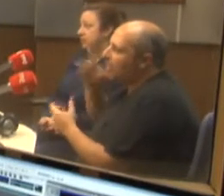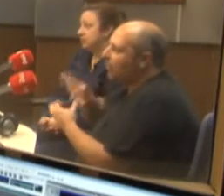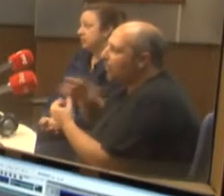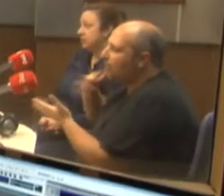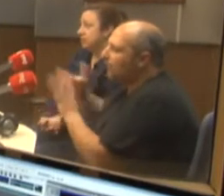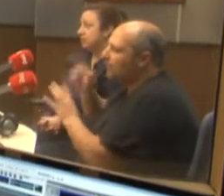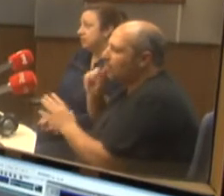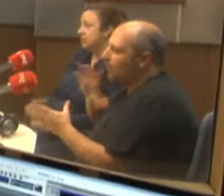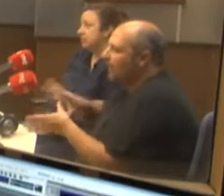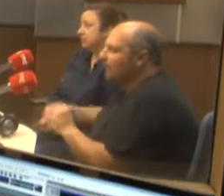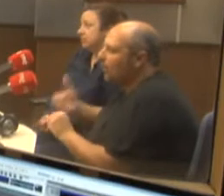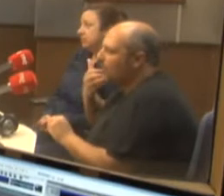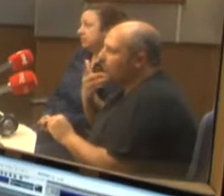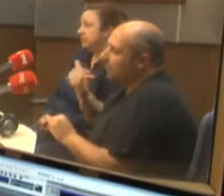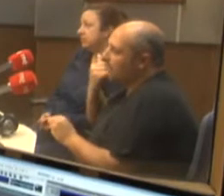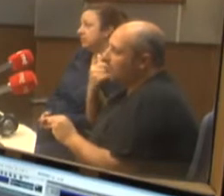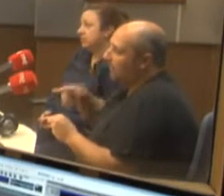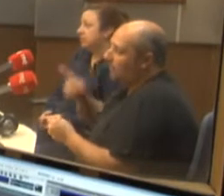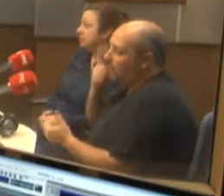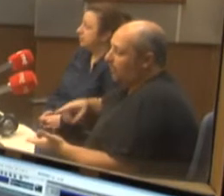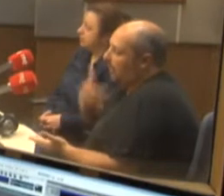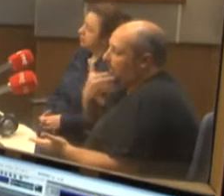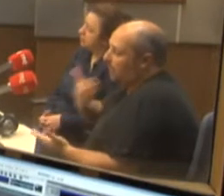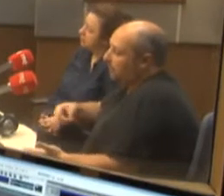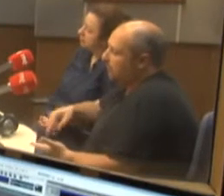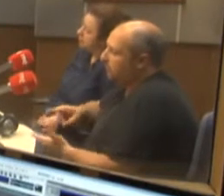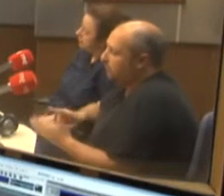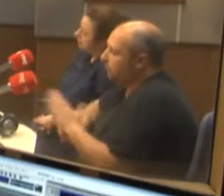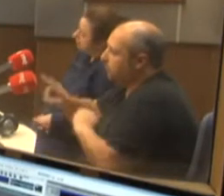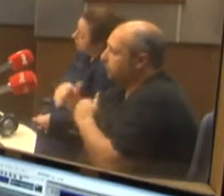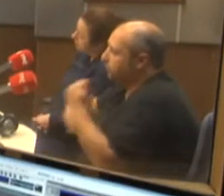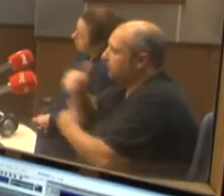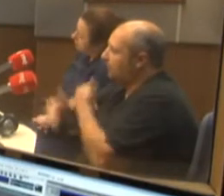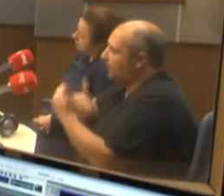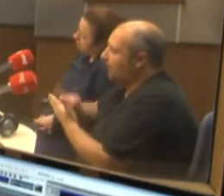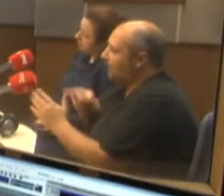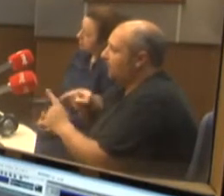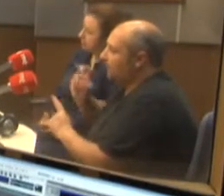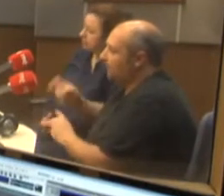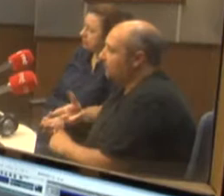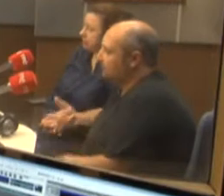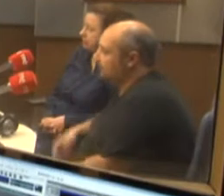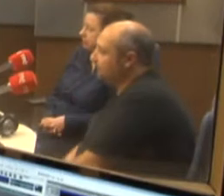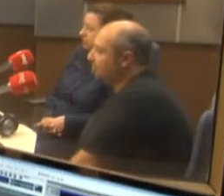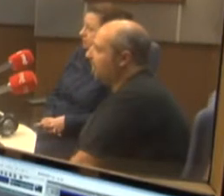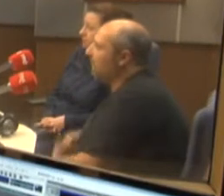por teléfono, que hoy los smartphones, pues, es el día a día de nuestra vida, ¿no? Adán, ¿qué sería